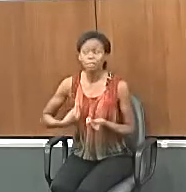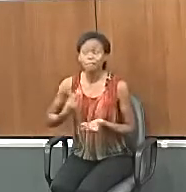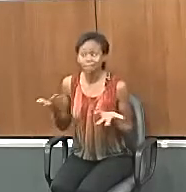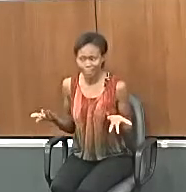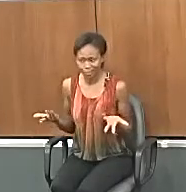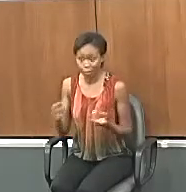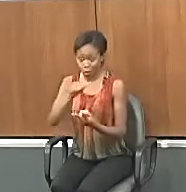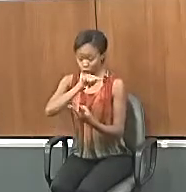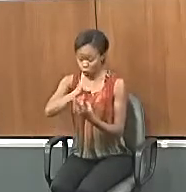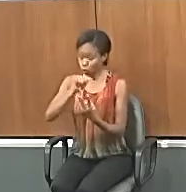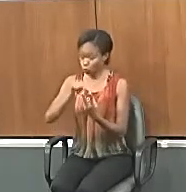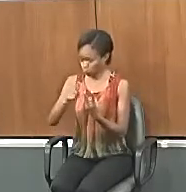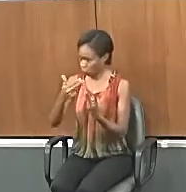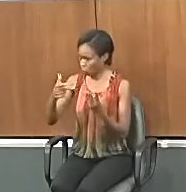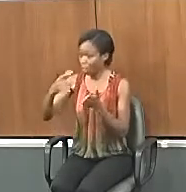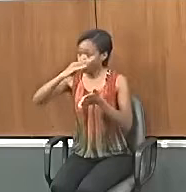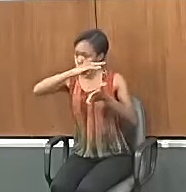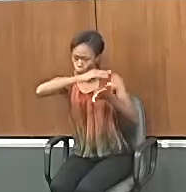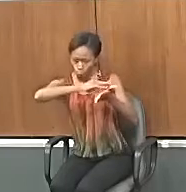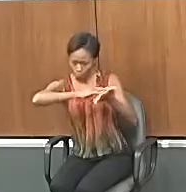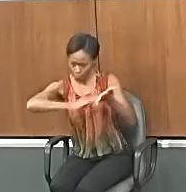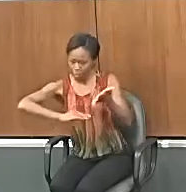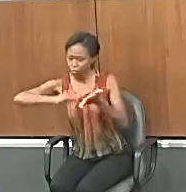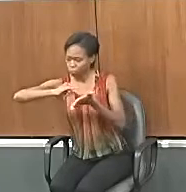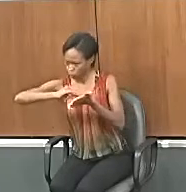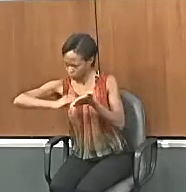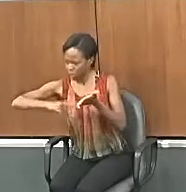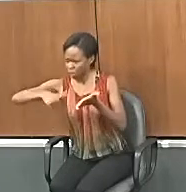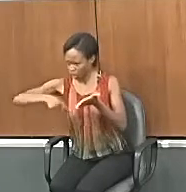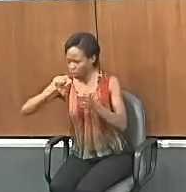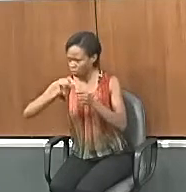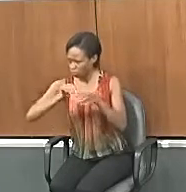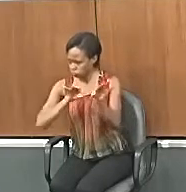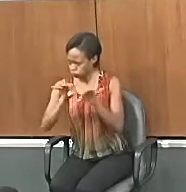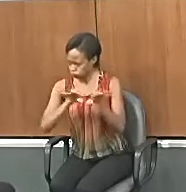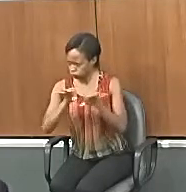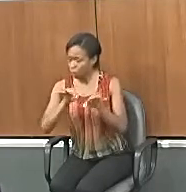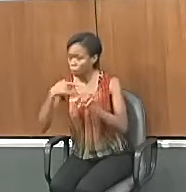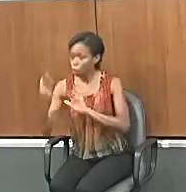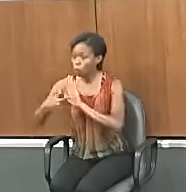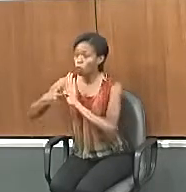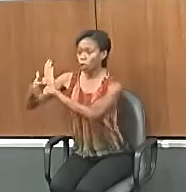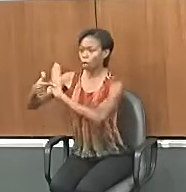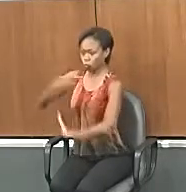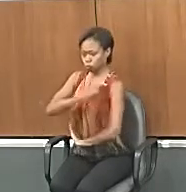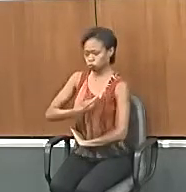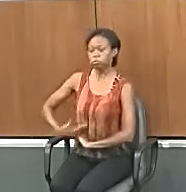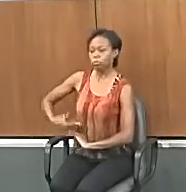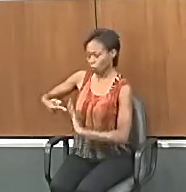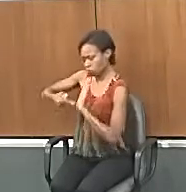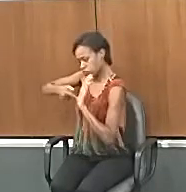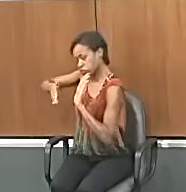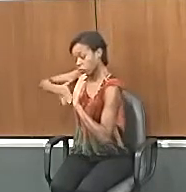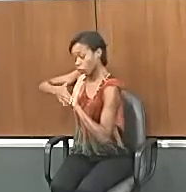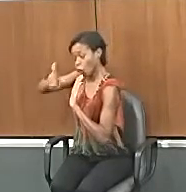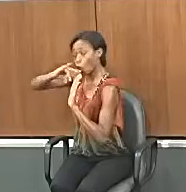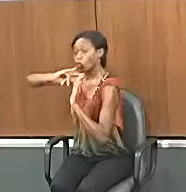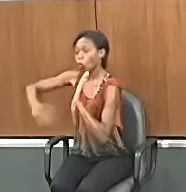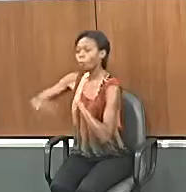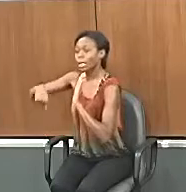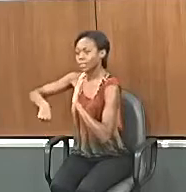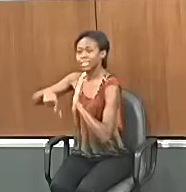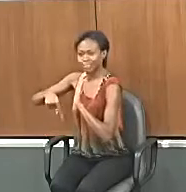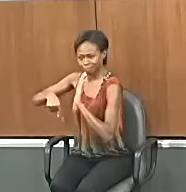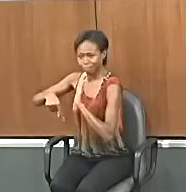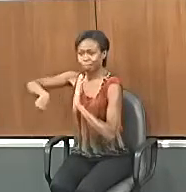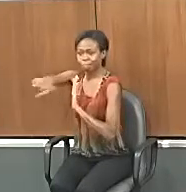vamos elaborar aqui alguns documentos para que possamos levar para o estado para o governo e aí tenhamos